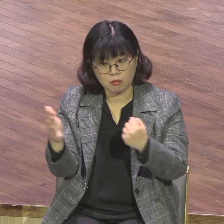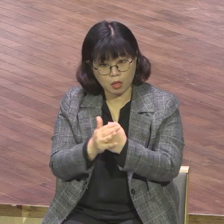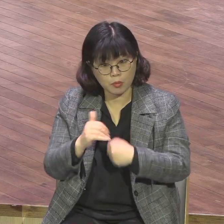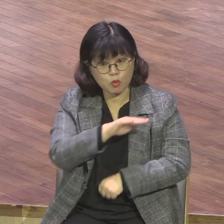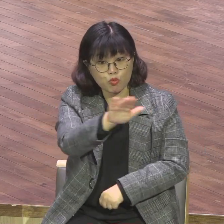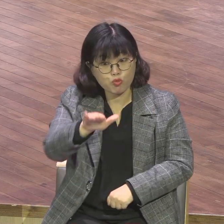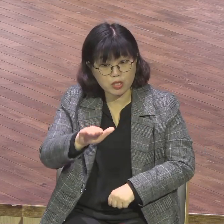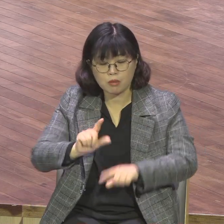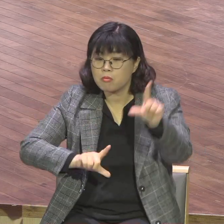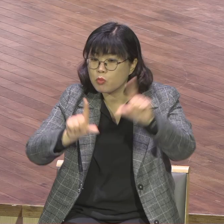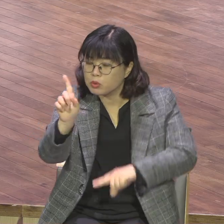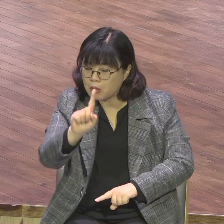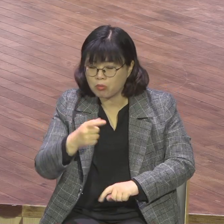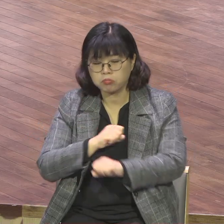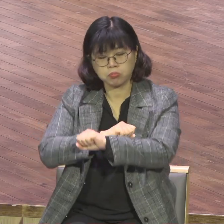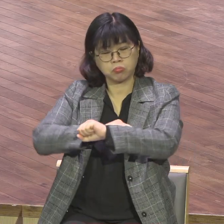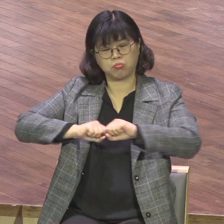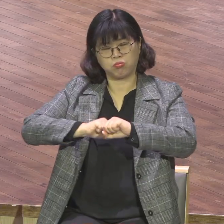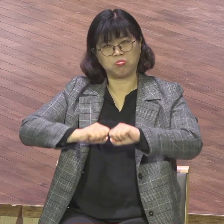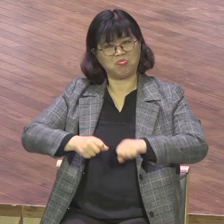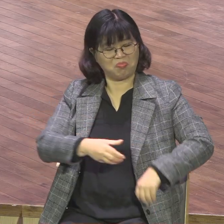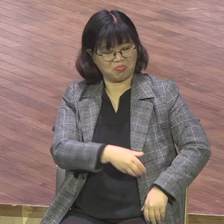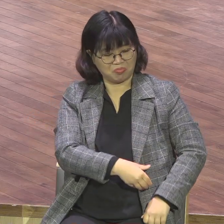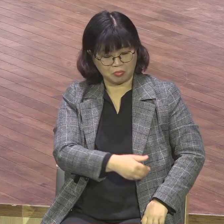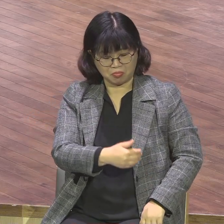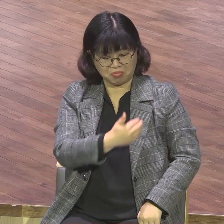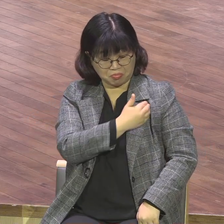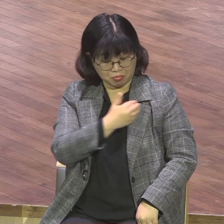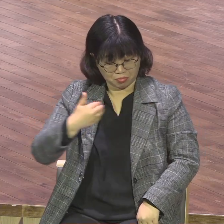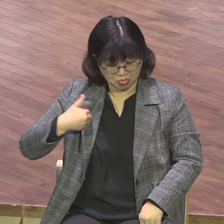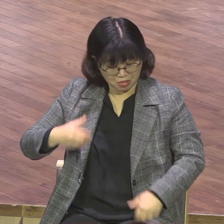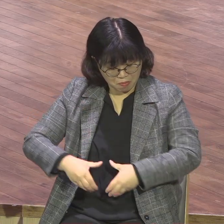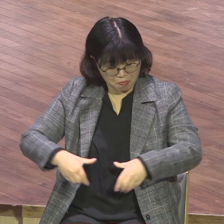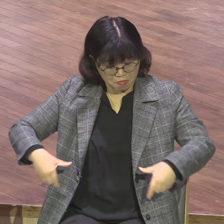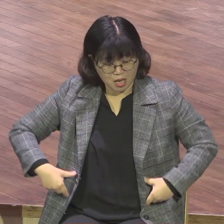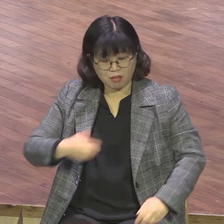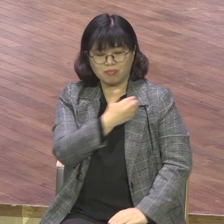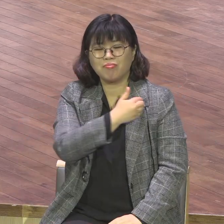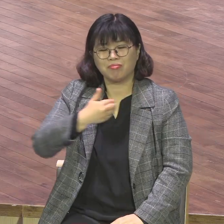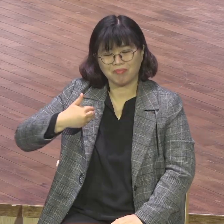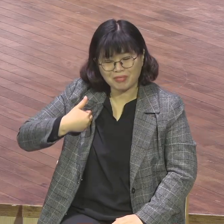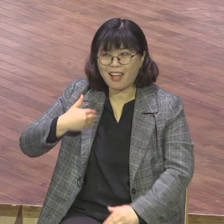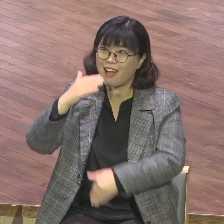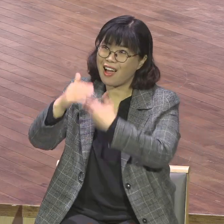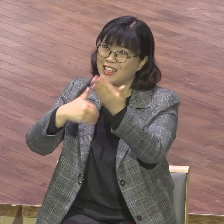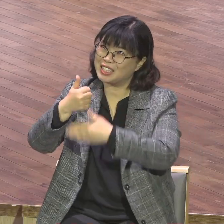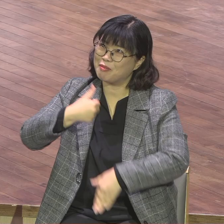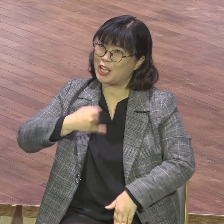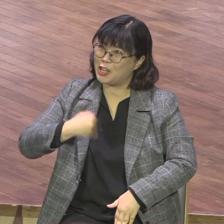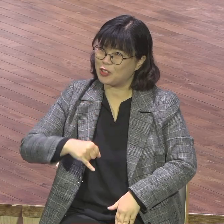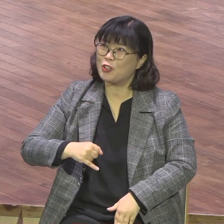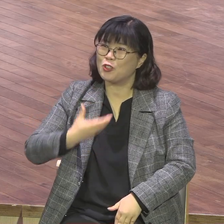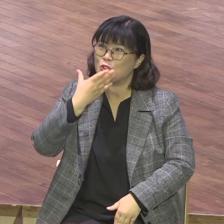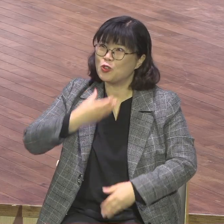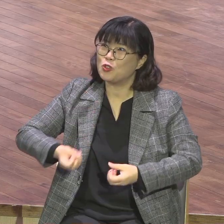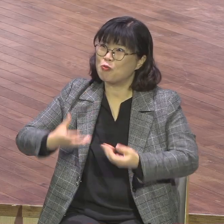당당히 하나님의 자녀된 신분과 권세를 누려라. 이걸 강조하고 있어요.